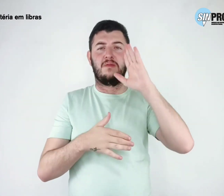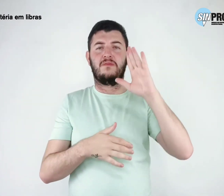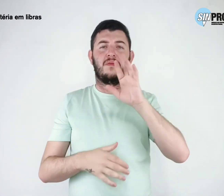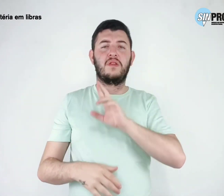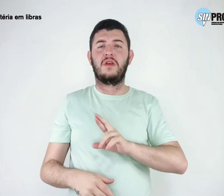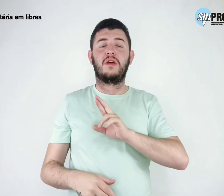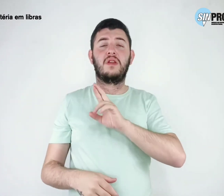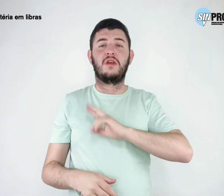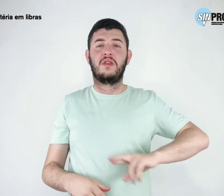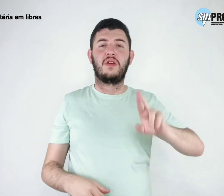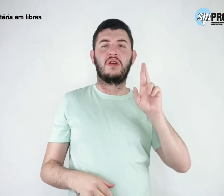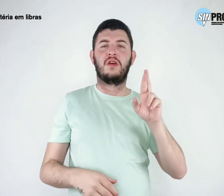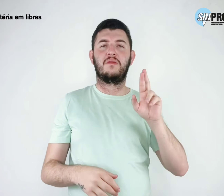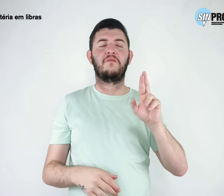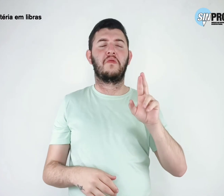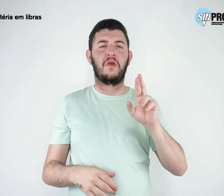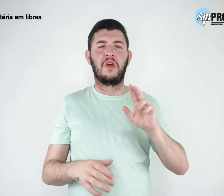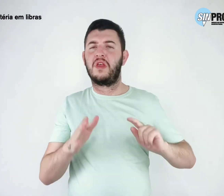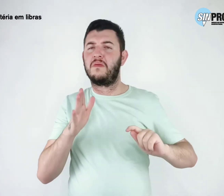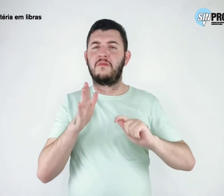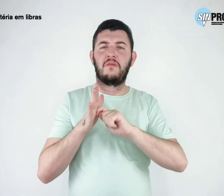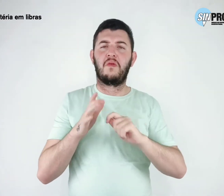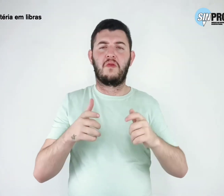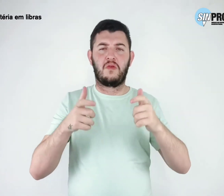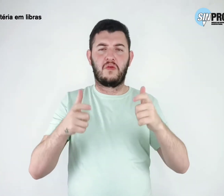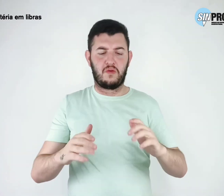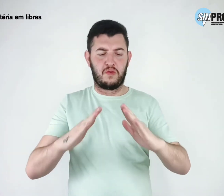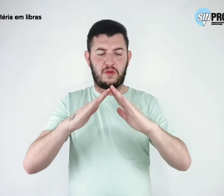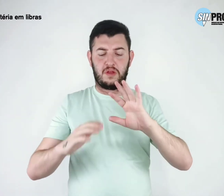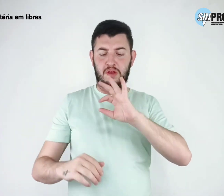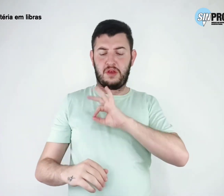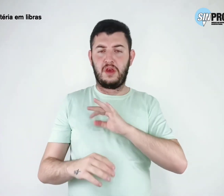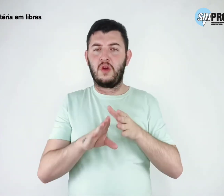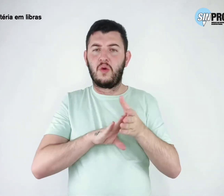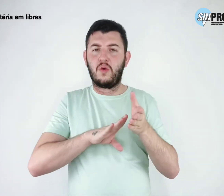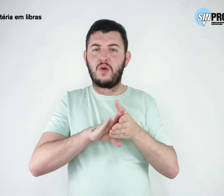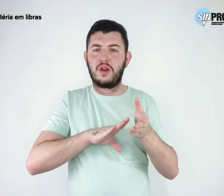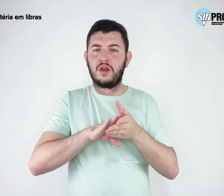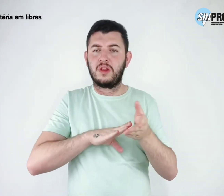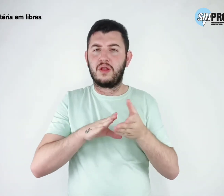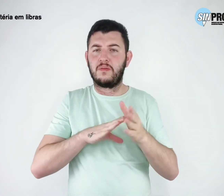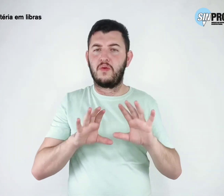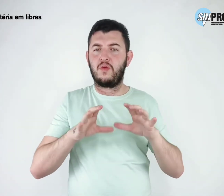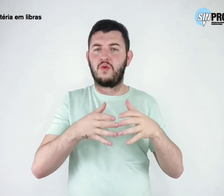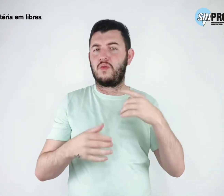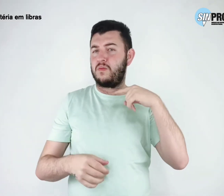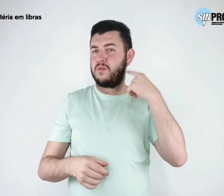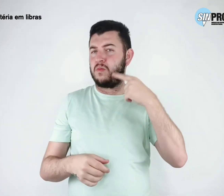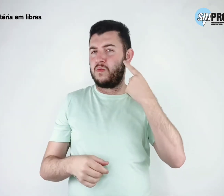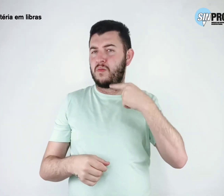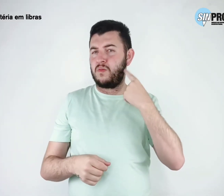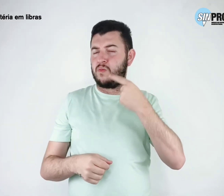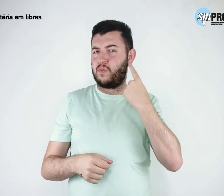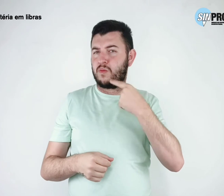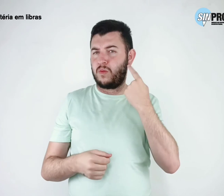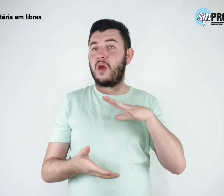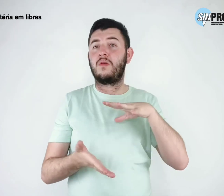têm denunciado nas delegacias e, orientadas por equipes de advogados, têm